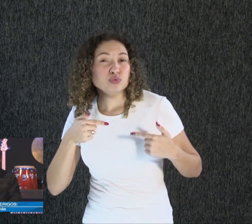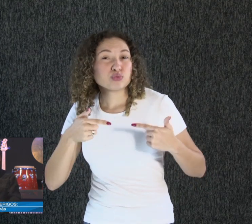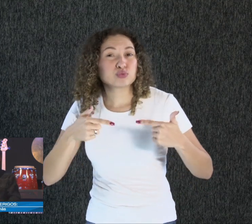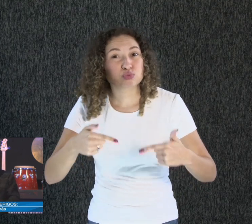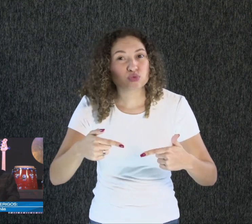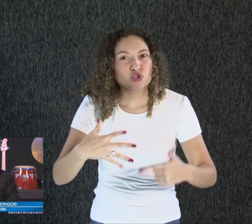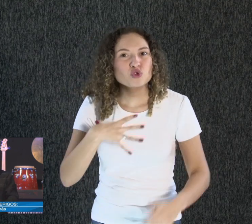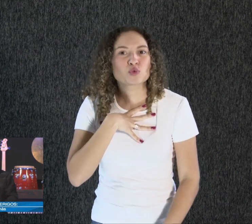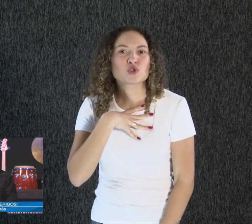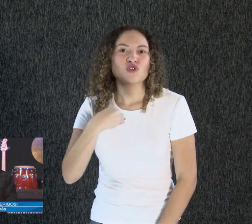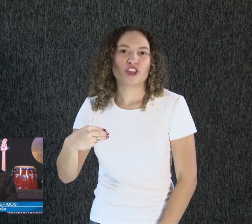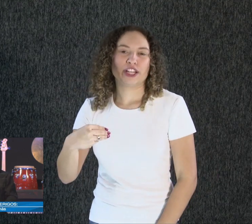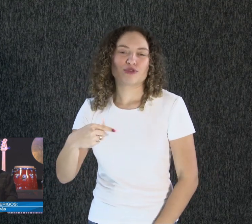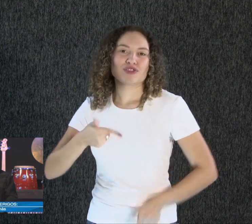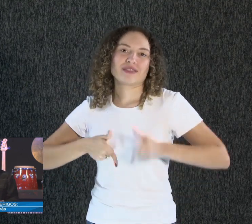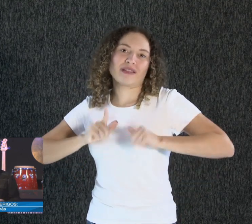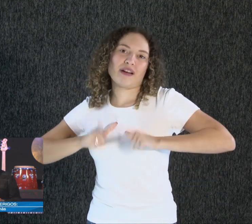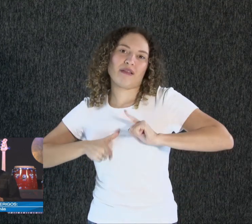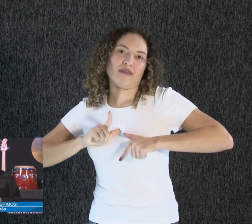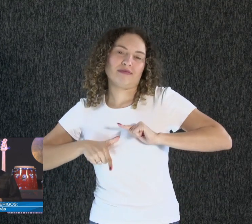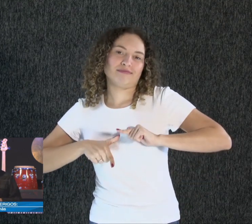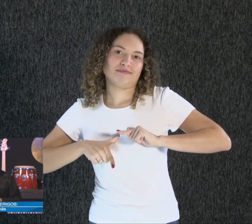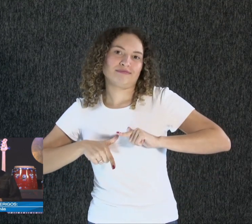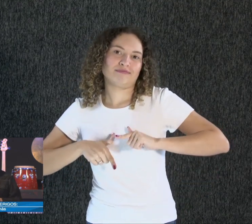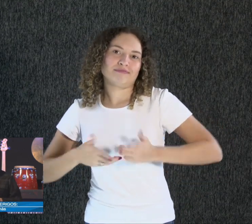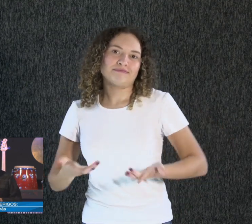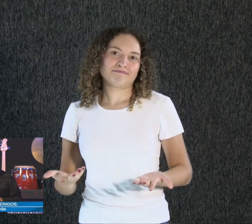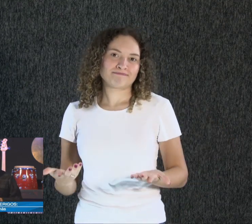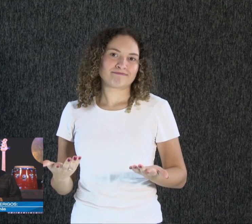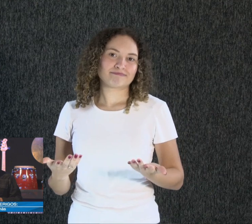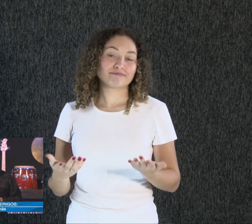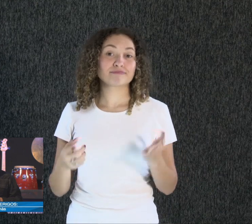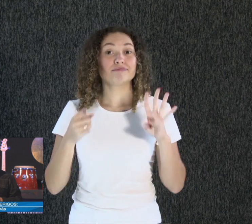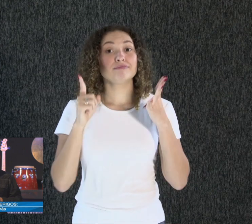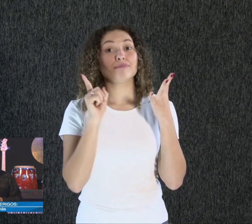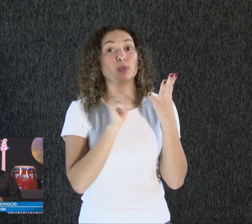Israel durante toda aquela jornada.